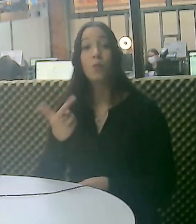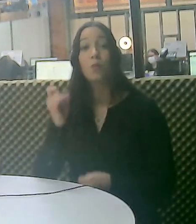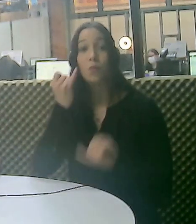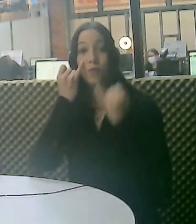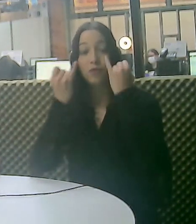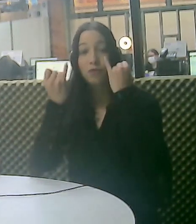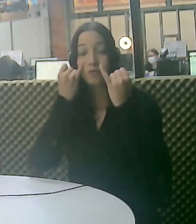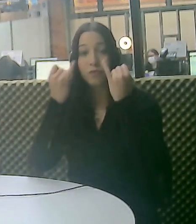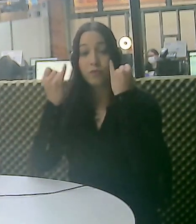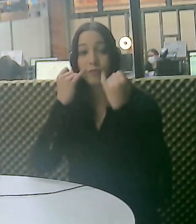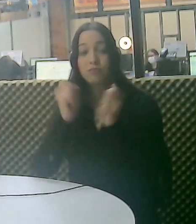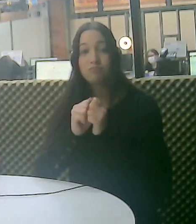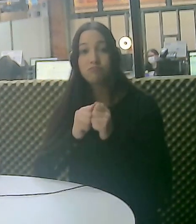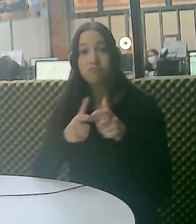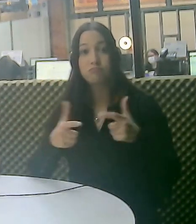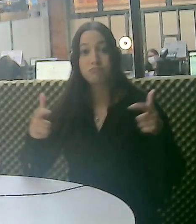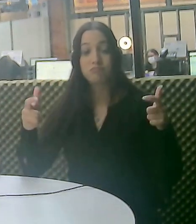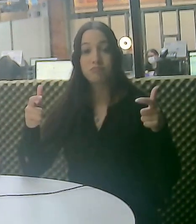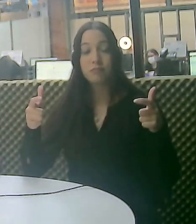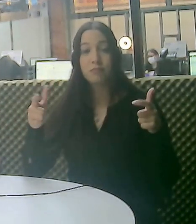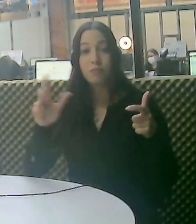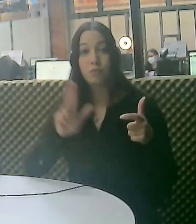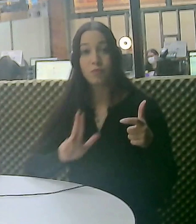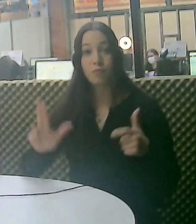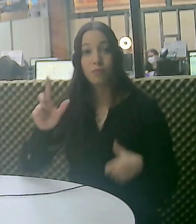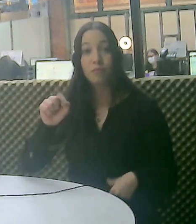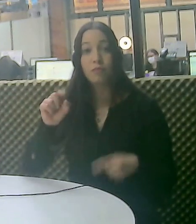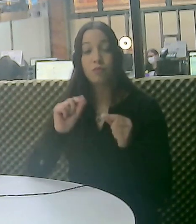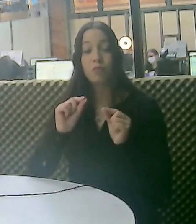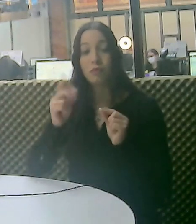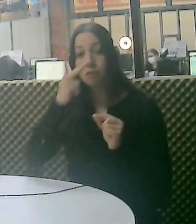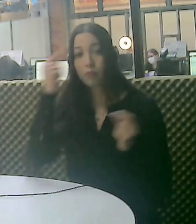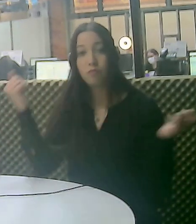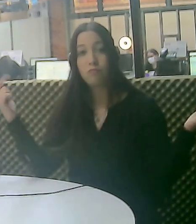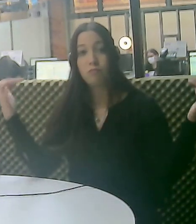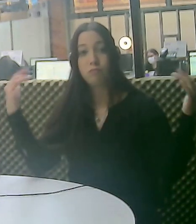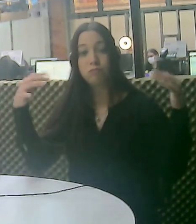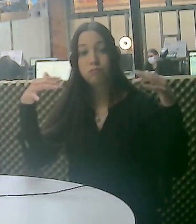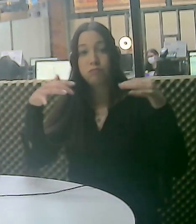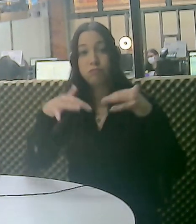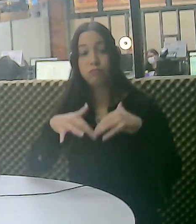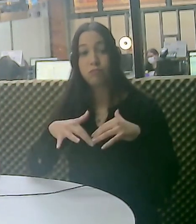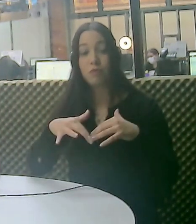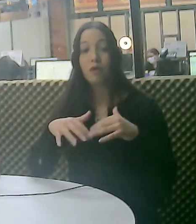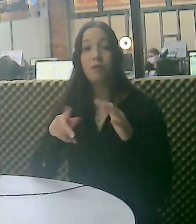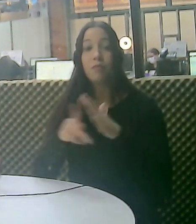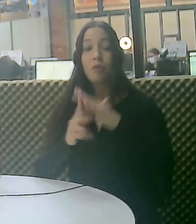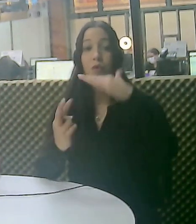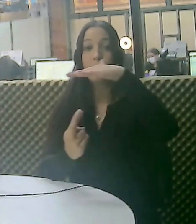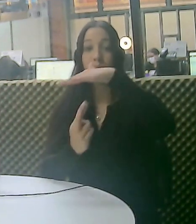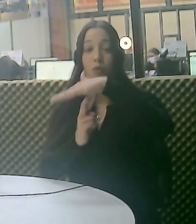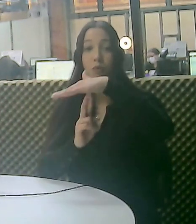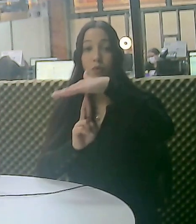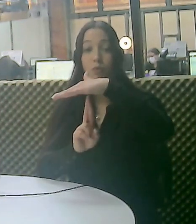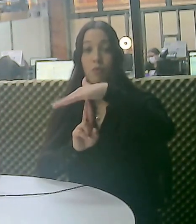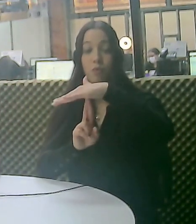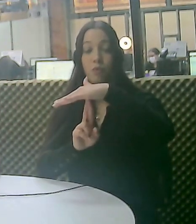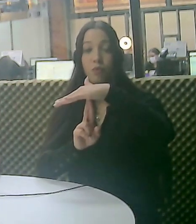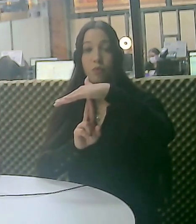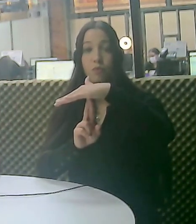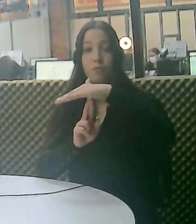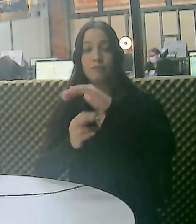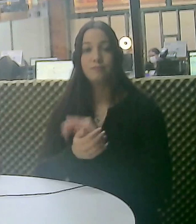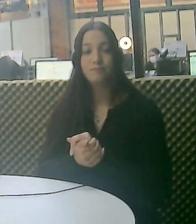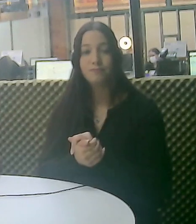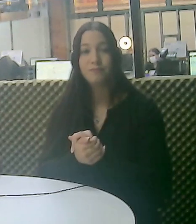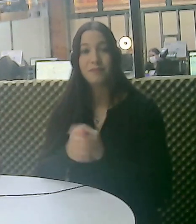reflete a crescente do setor em Uberlândia diz respeito ao fluxo de pessoas no terminal rodoviário Presidente Castelo Branco. No